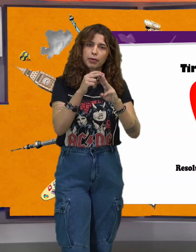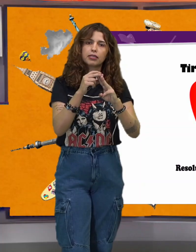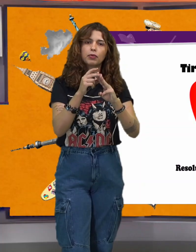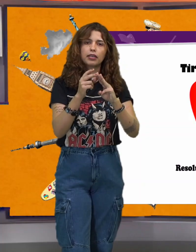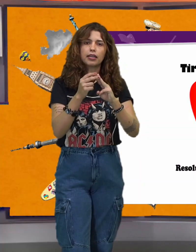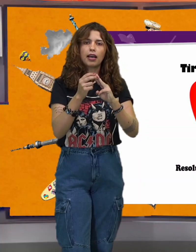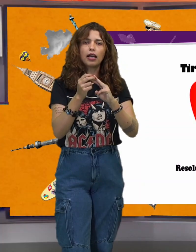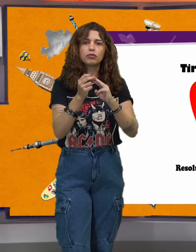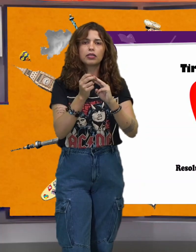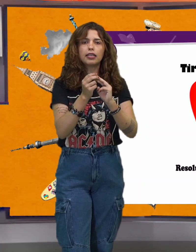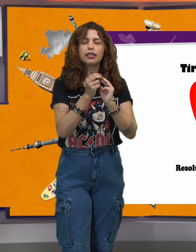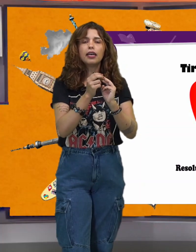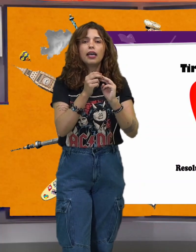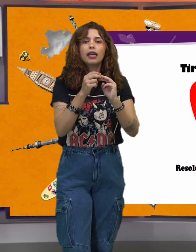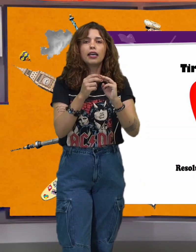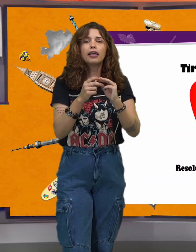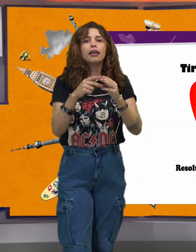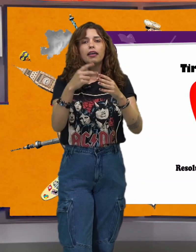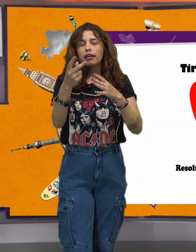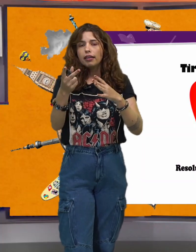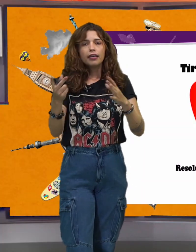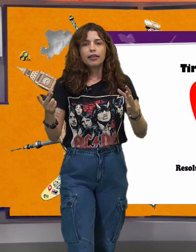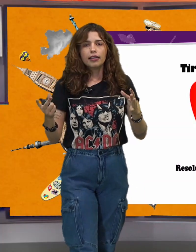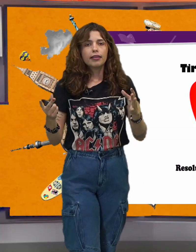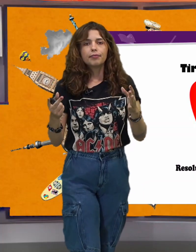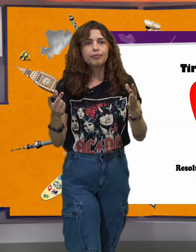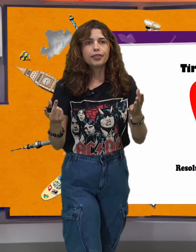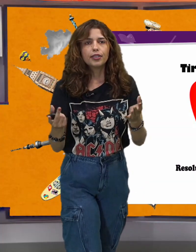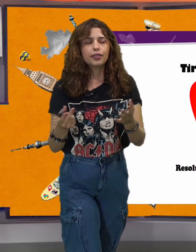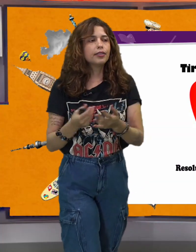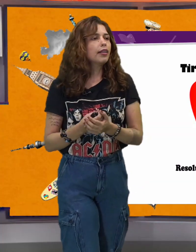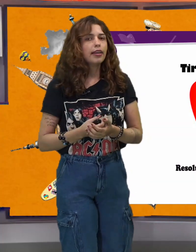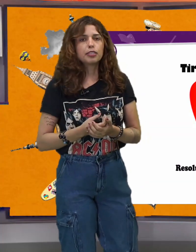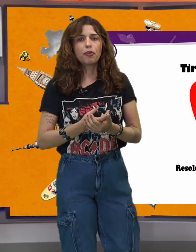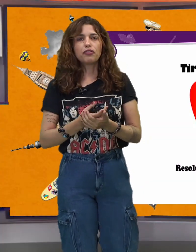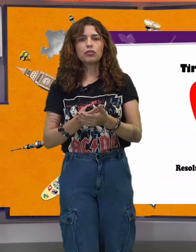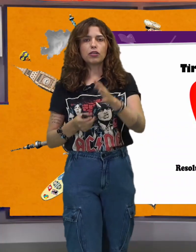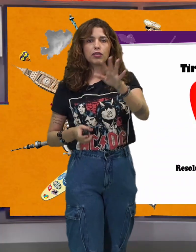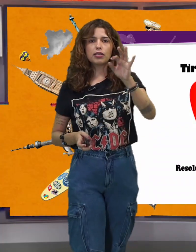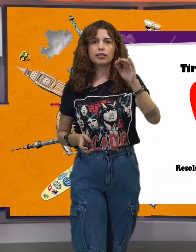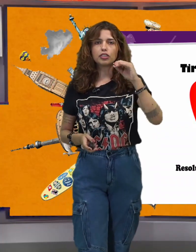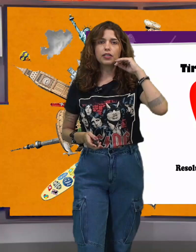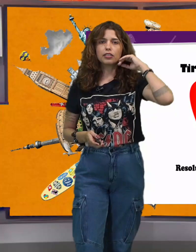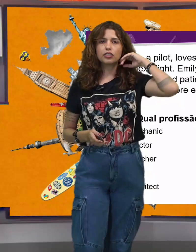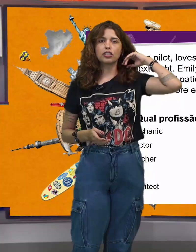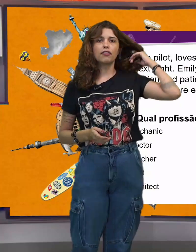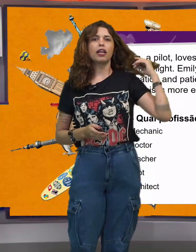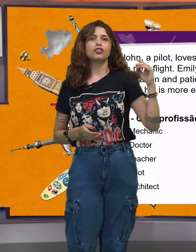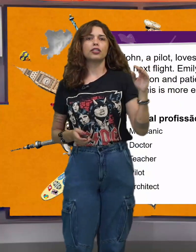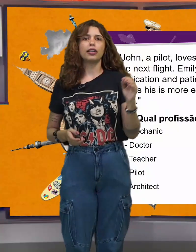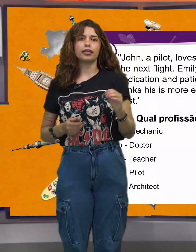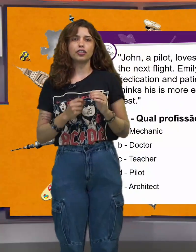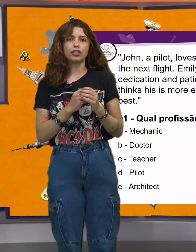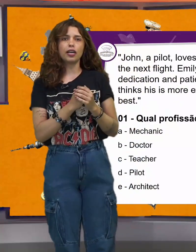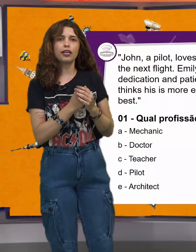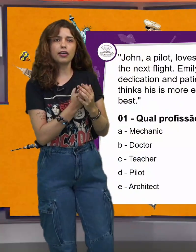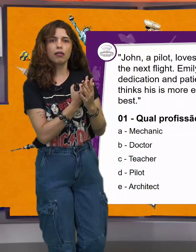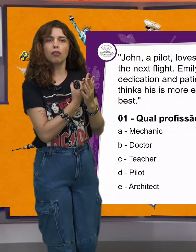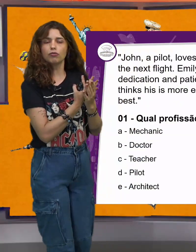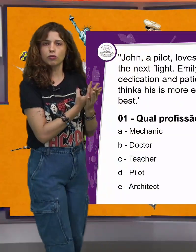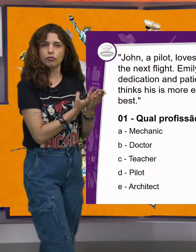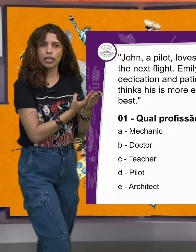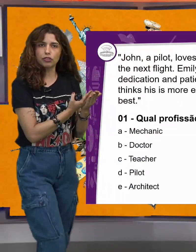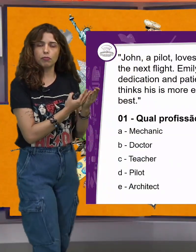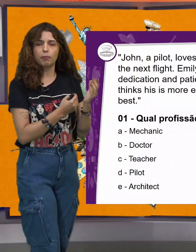forma também são interligados ali. Bem facinho, então não tem como se confundir, né, pessoal? E as profissões. Só que nessa atividade a gente vai falar de quê? A gente tem